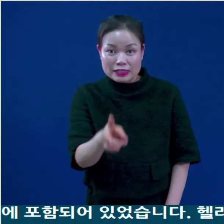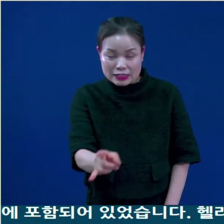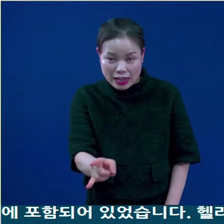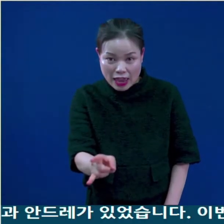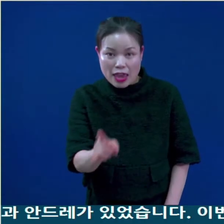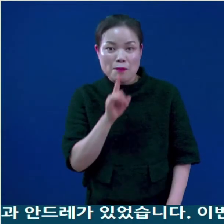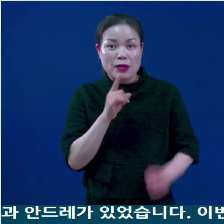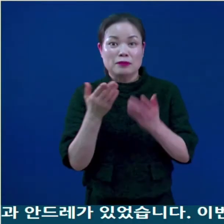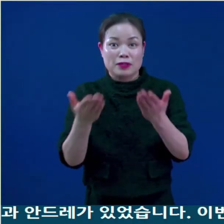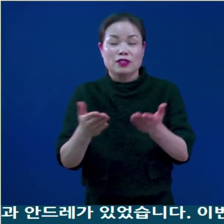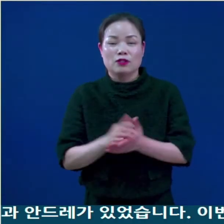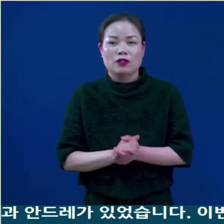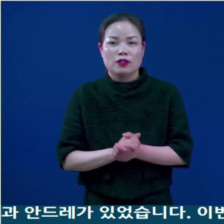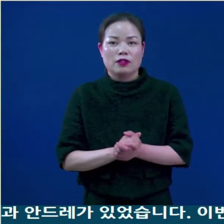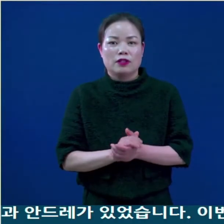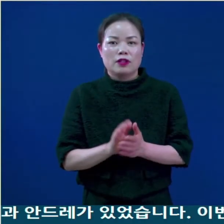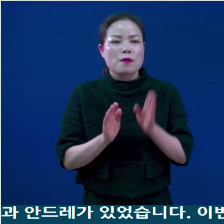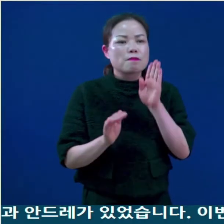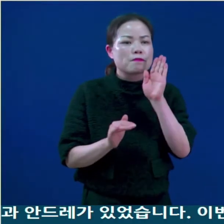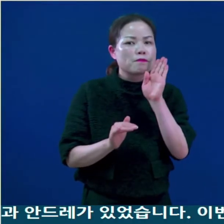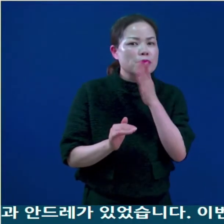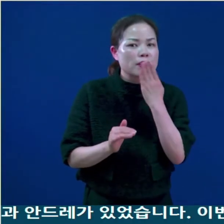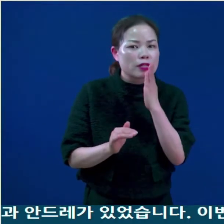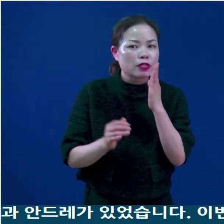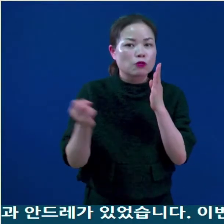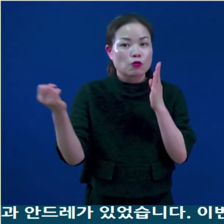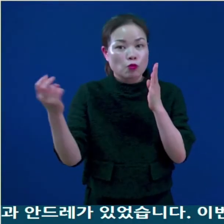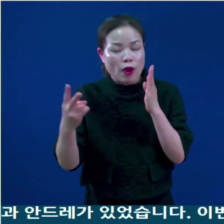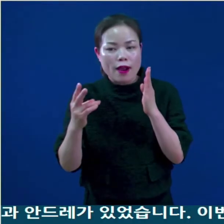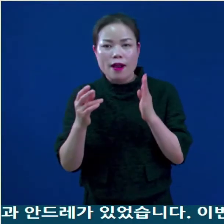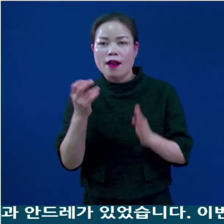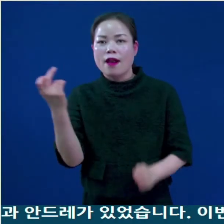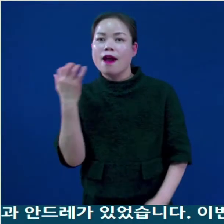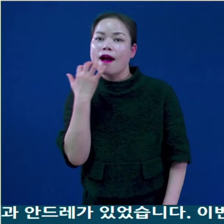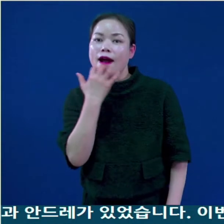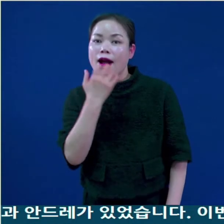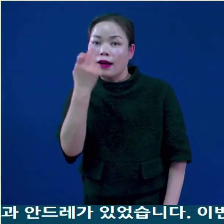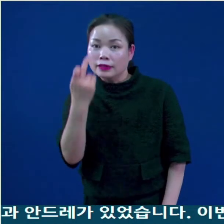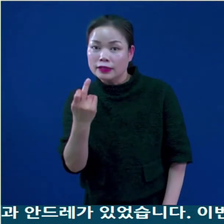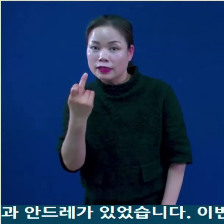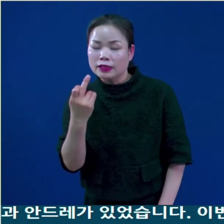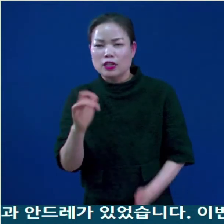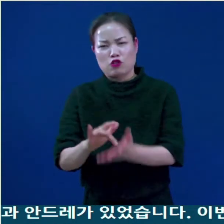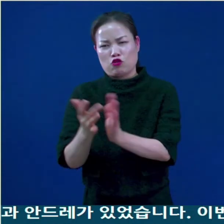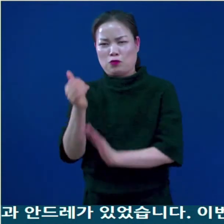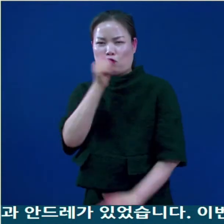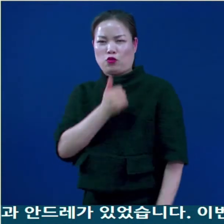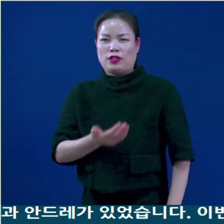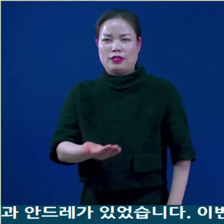빌립과 안드레가 예수님을 소개하는 겁니다. 근데 자, 오늘 마지막 말씀입니다.